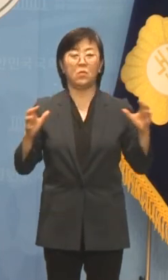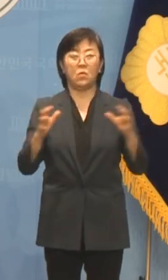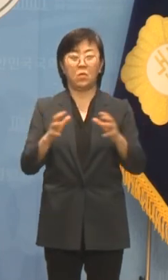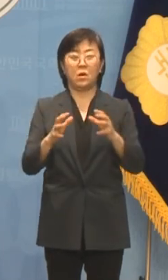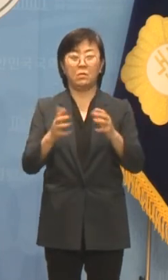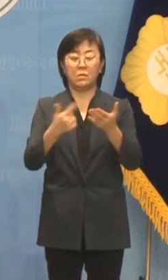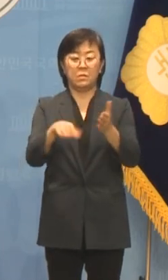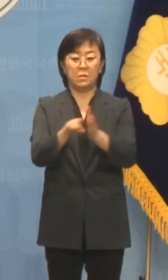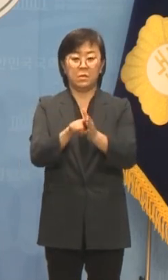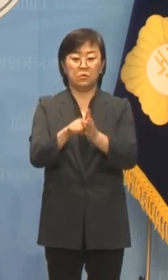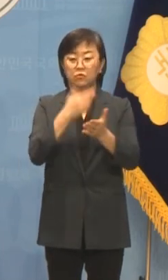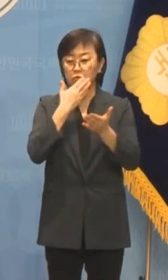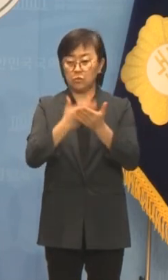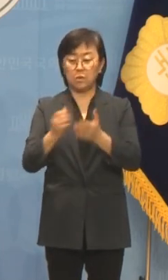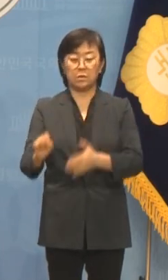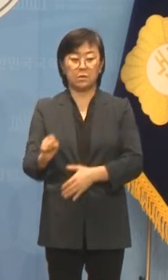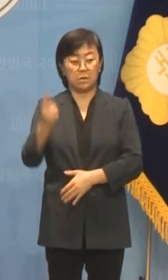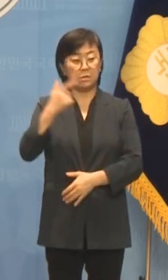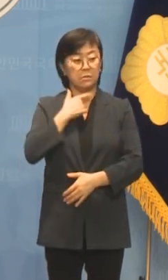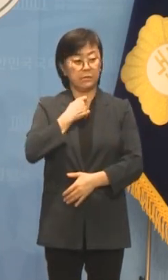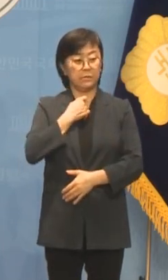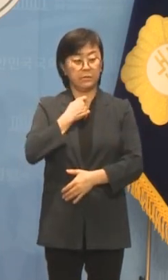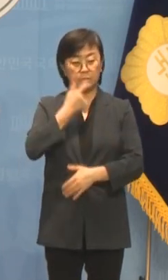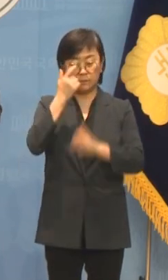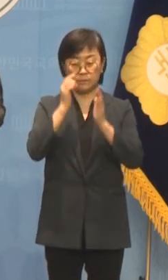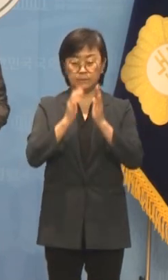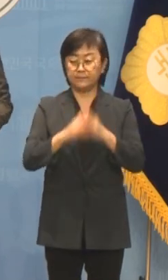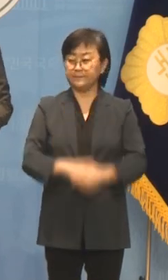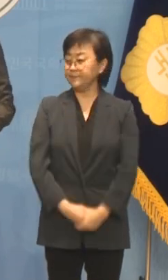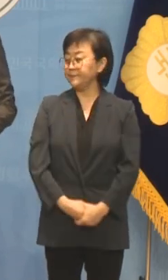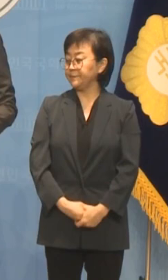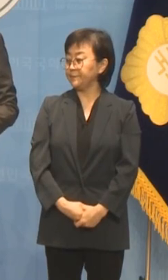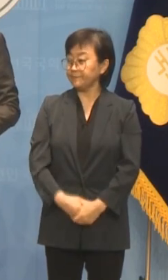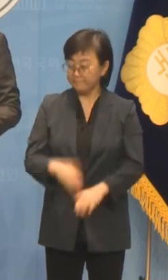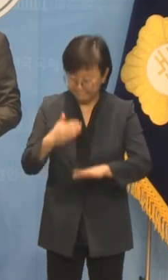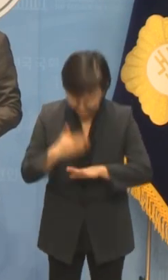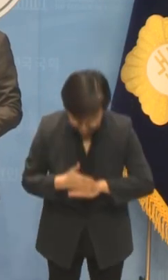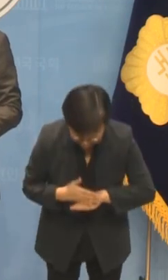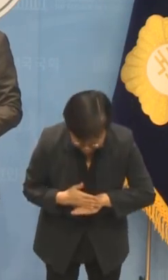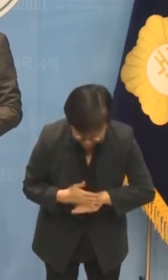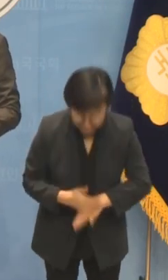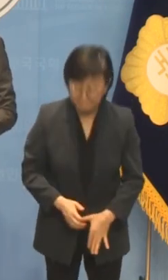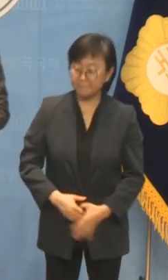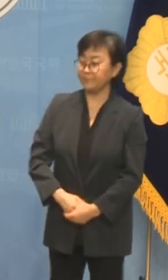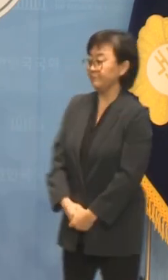도모하는 소중한 계기가 되기를 기대합니다. 감사합니다.